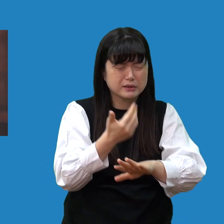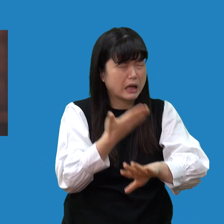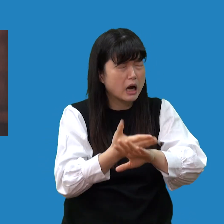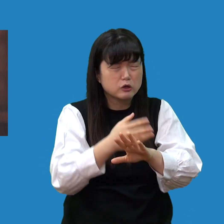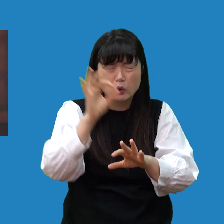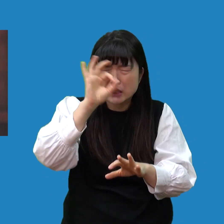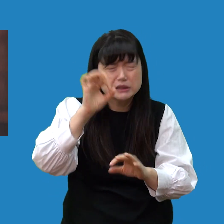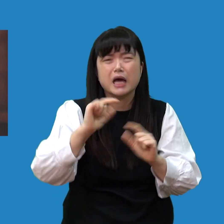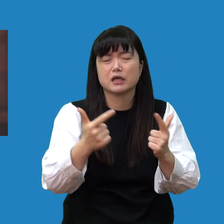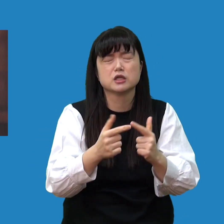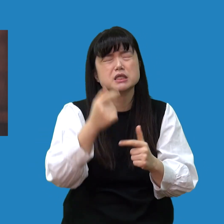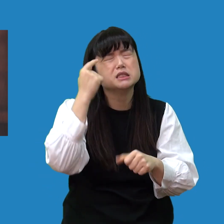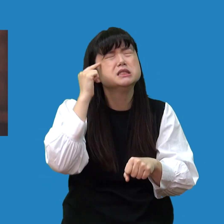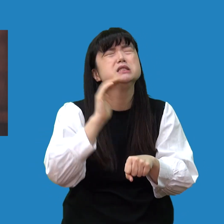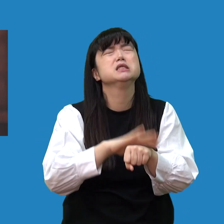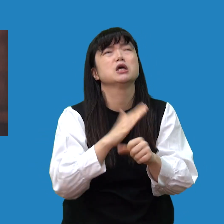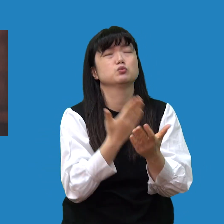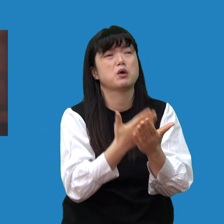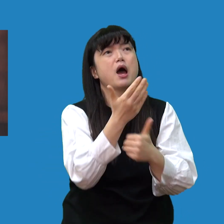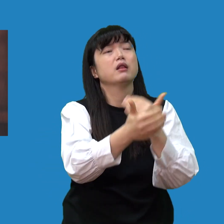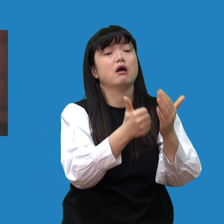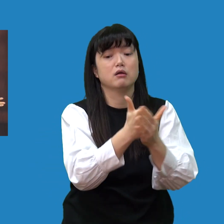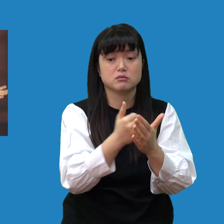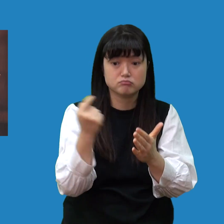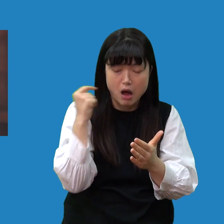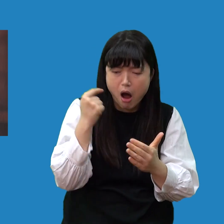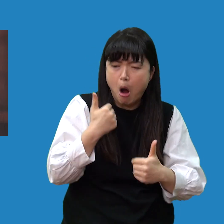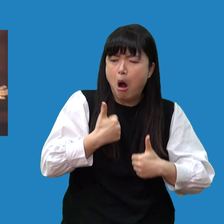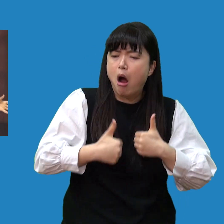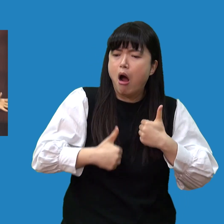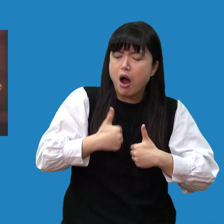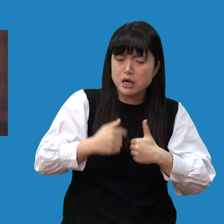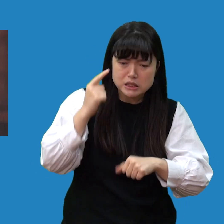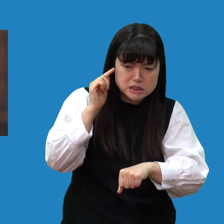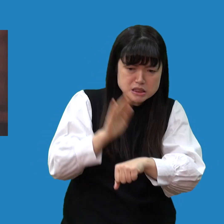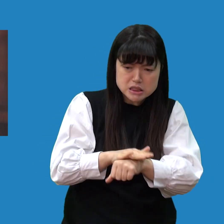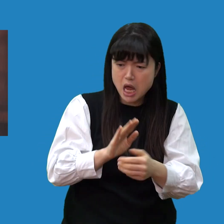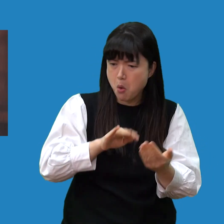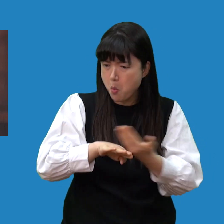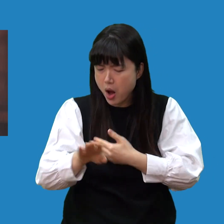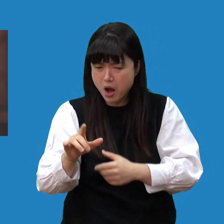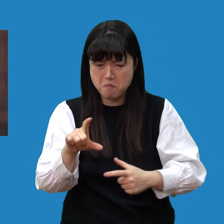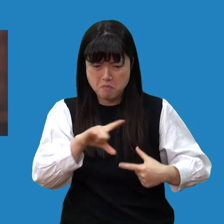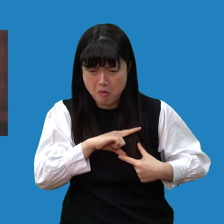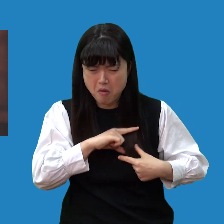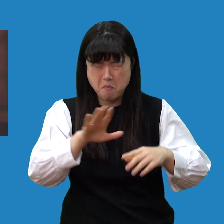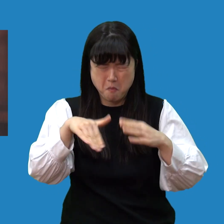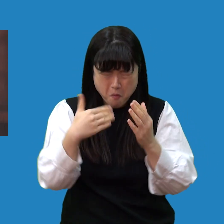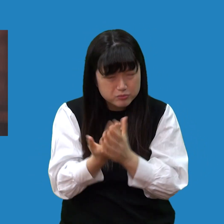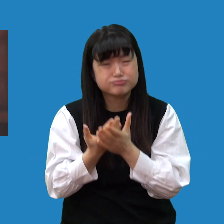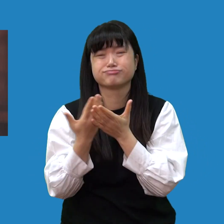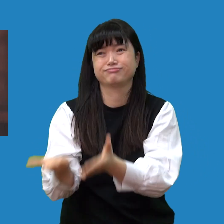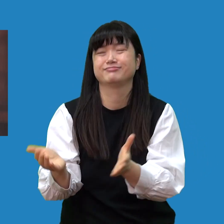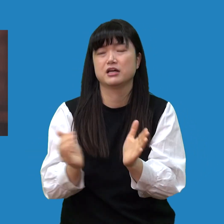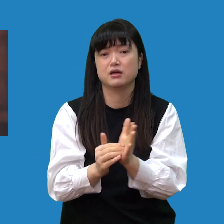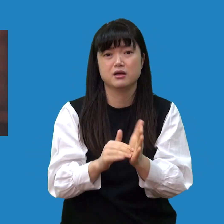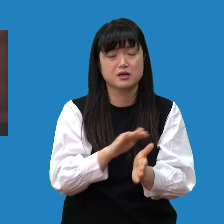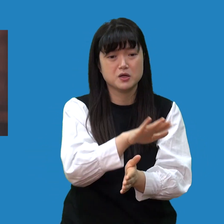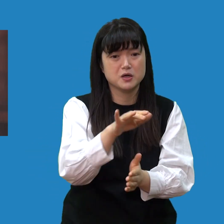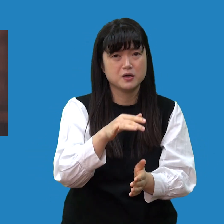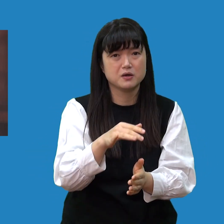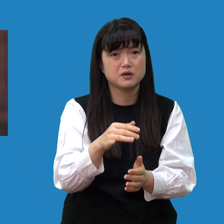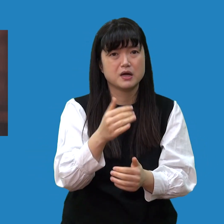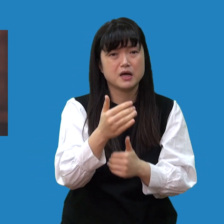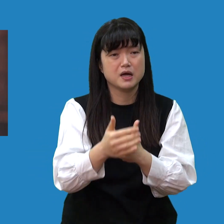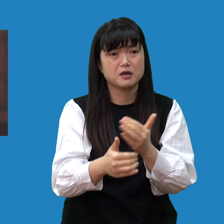않고 지혜만 주십시오. 하나님이 너무 기뻐갖고 그 밖에 거 다 주셨잖아요. 기도하십니까?